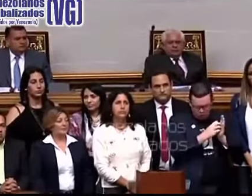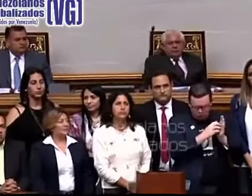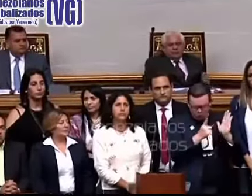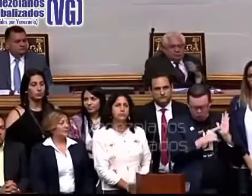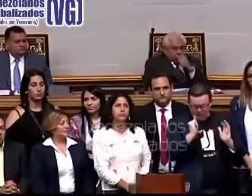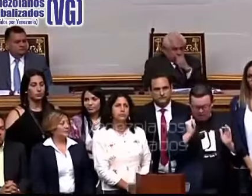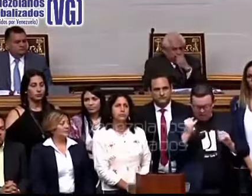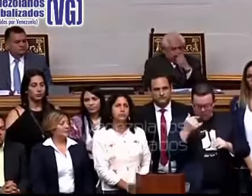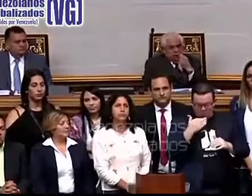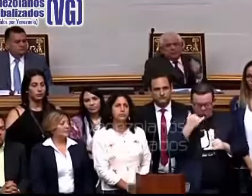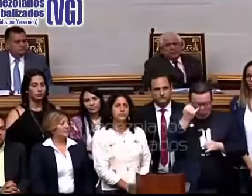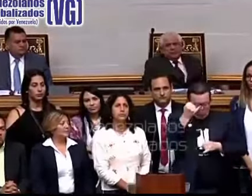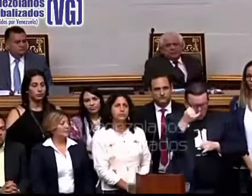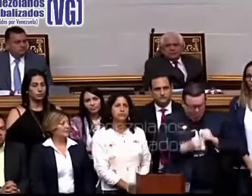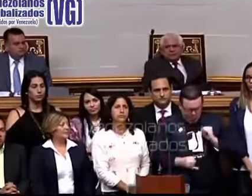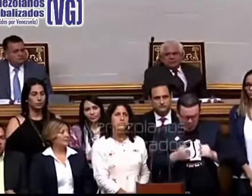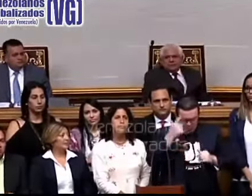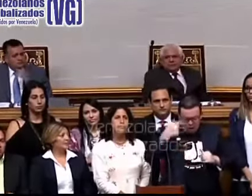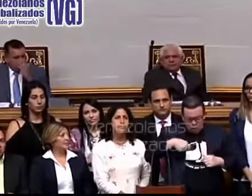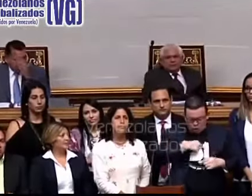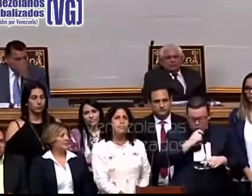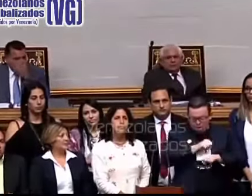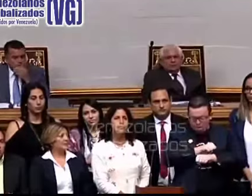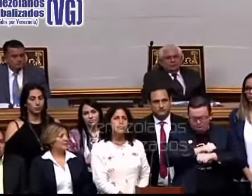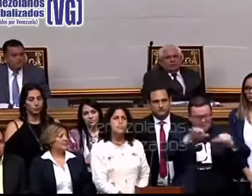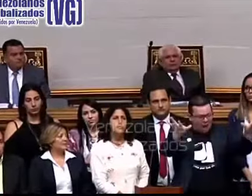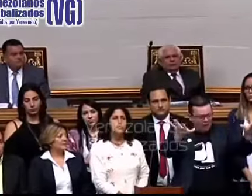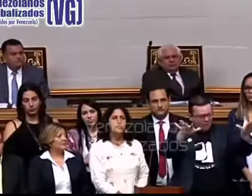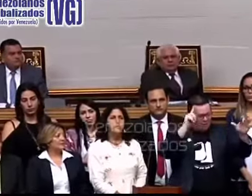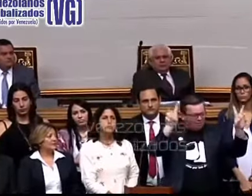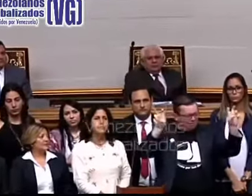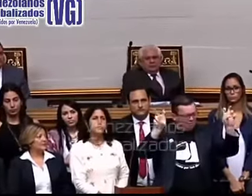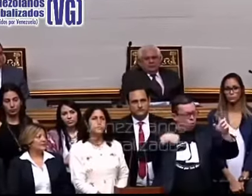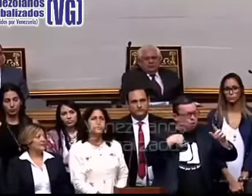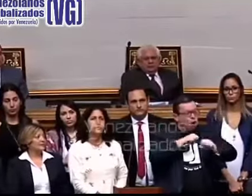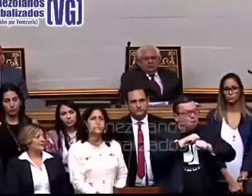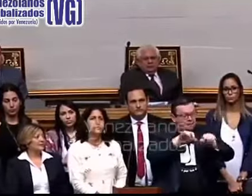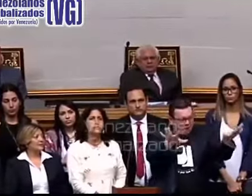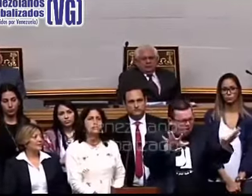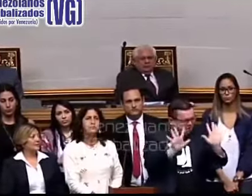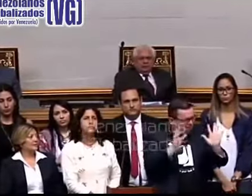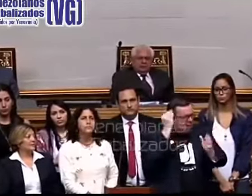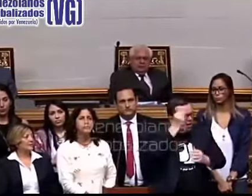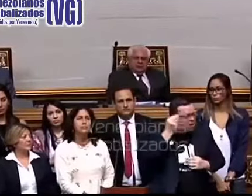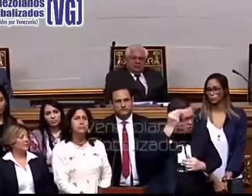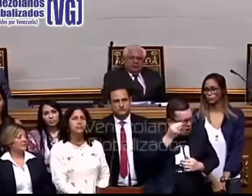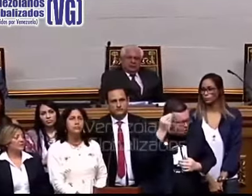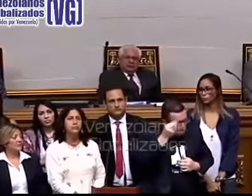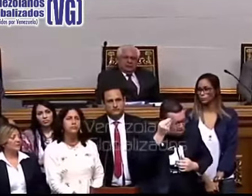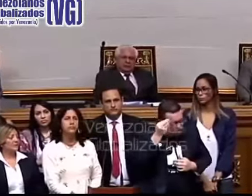para exigir al Estado que se cumpla con nuestros derechos. Y ya para terminar, tengo un mensaje. Un mensaje